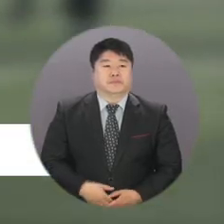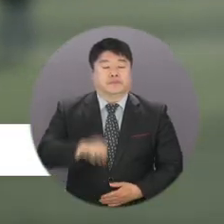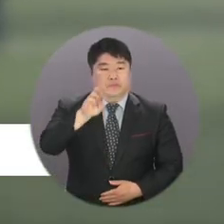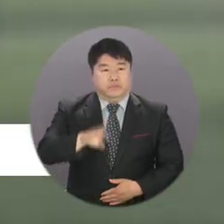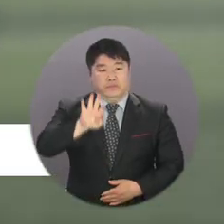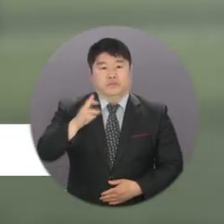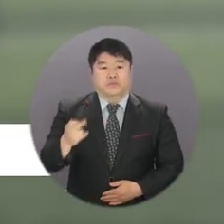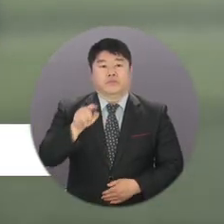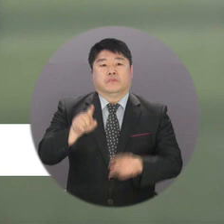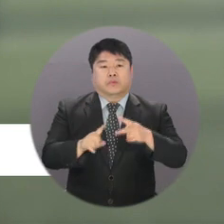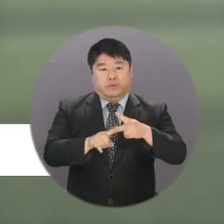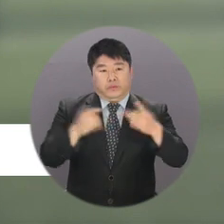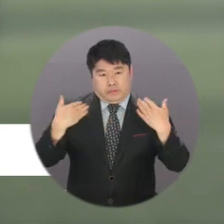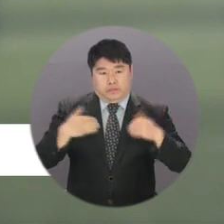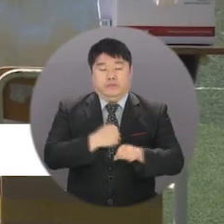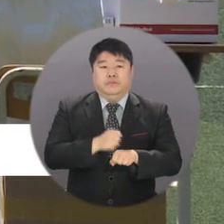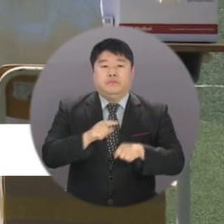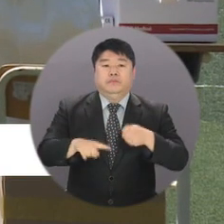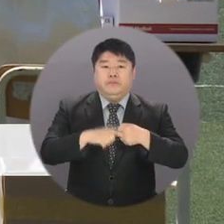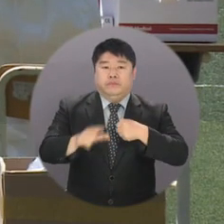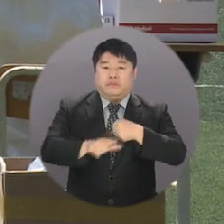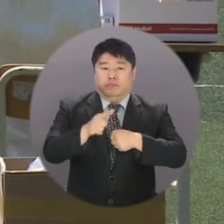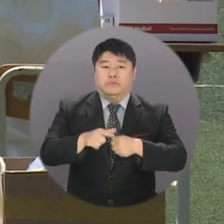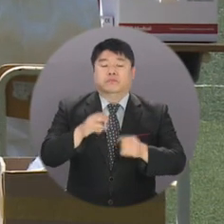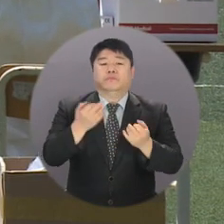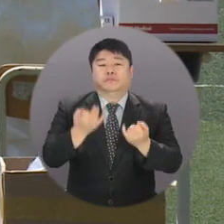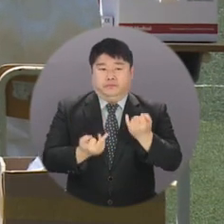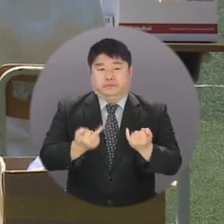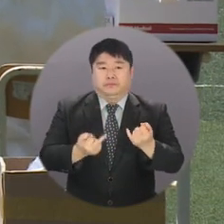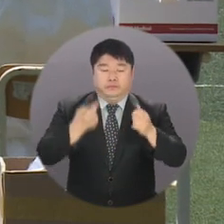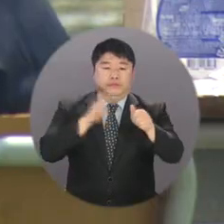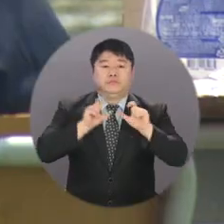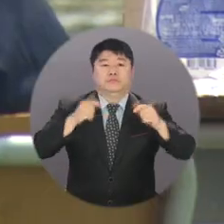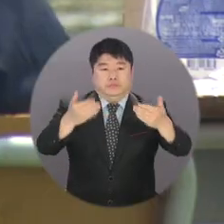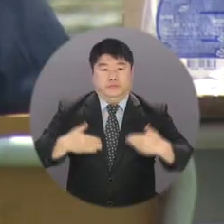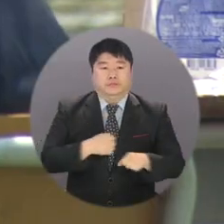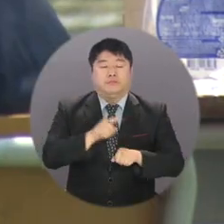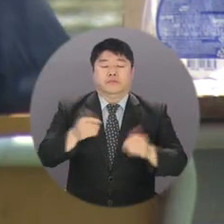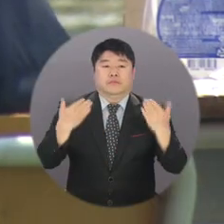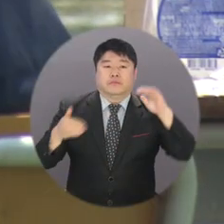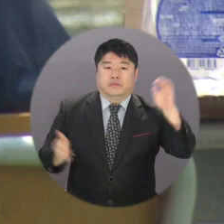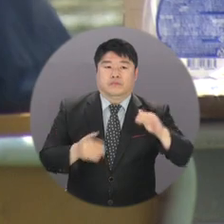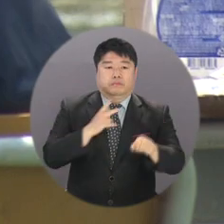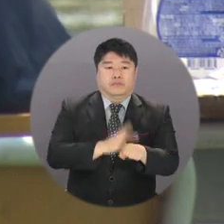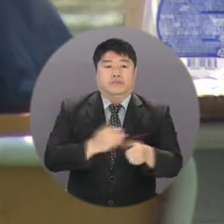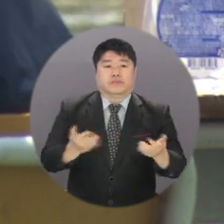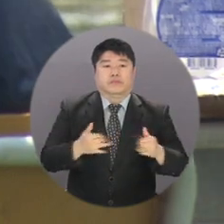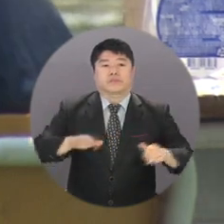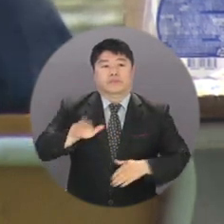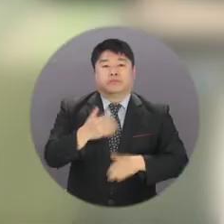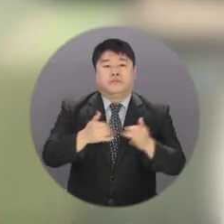광주 광산구의 한 초등학교. 1학년과 6학년 남매가 확진 판정을 받으면서 이 학교 학생과 교직원 800여